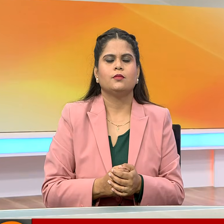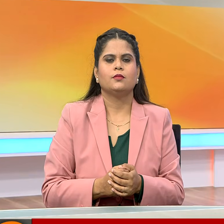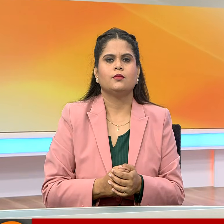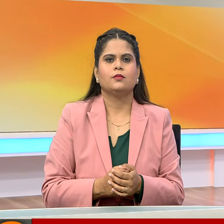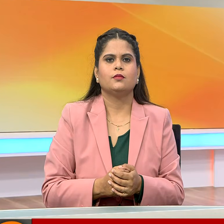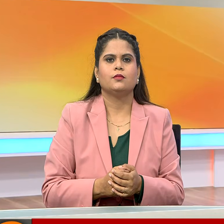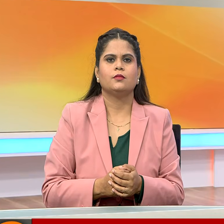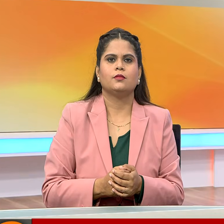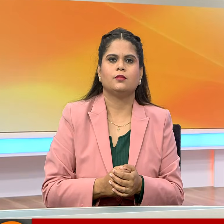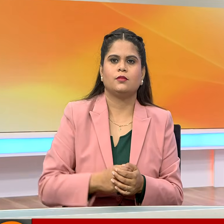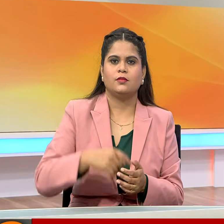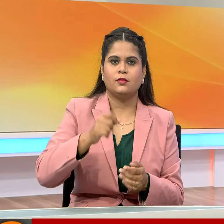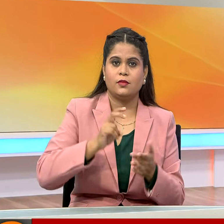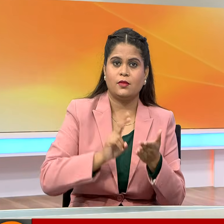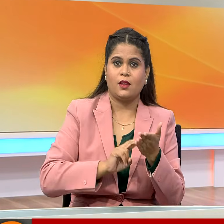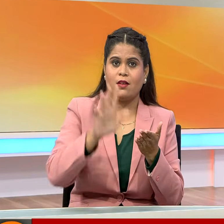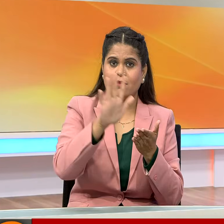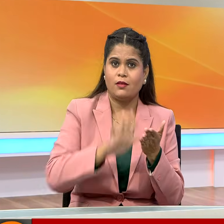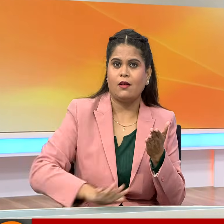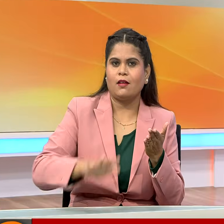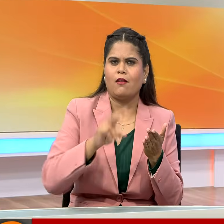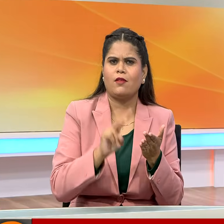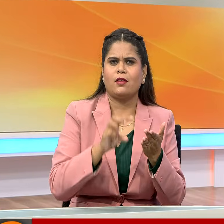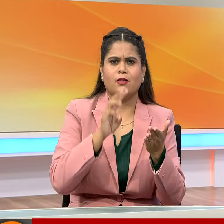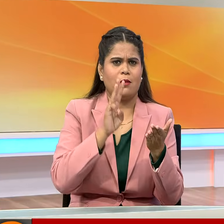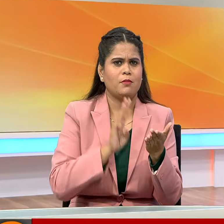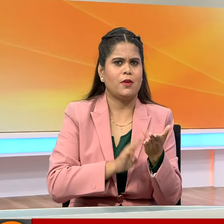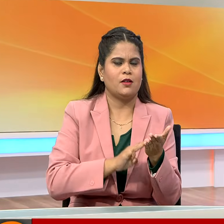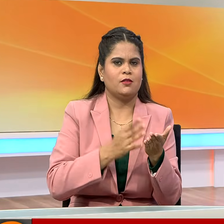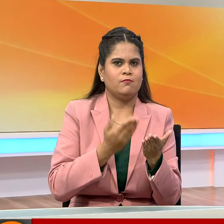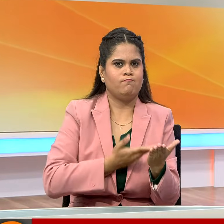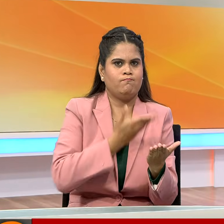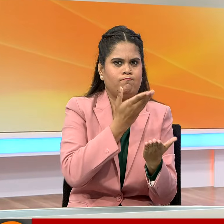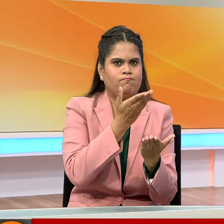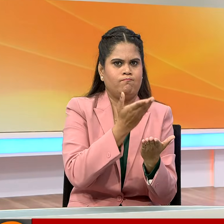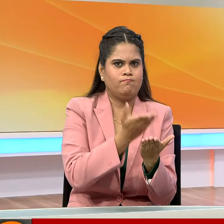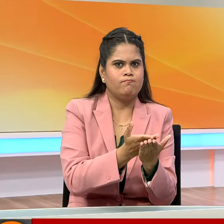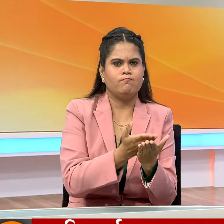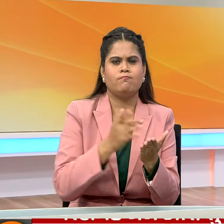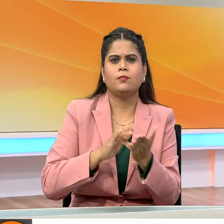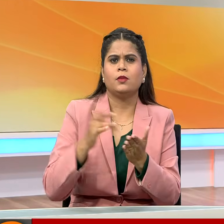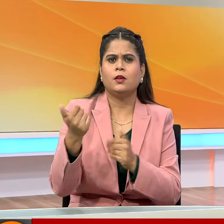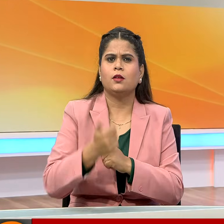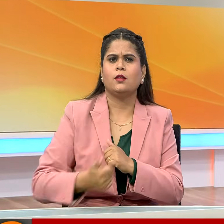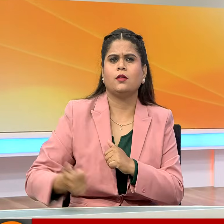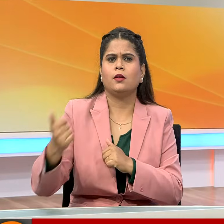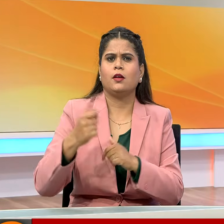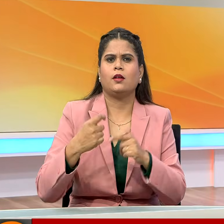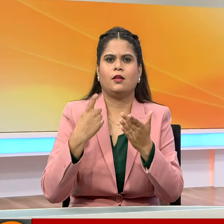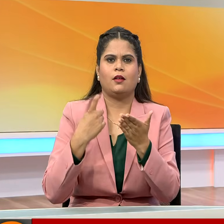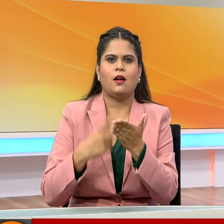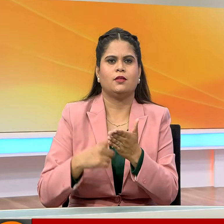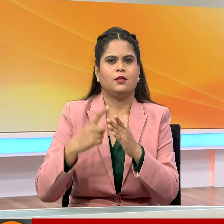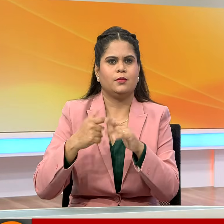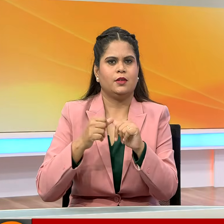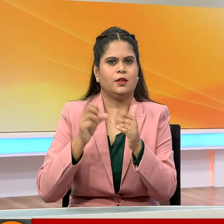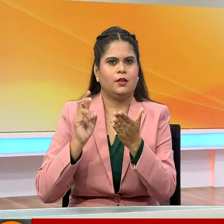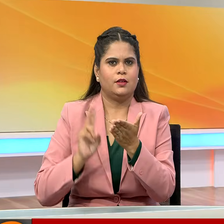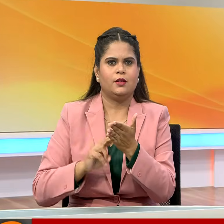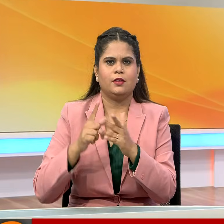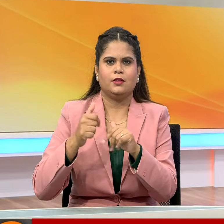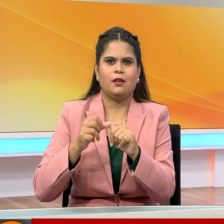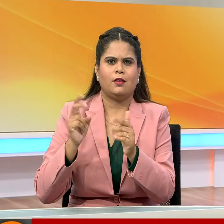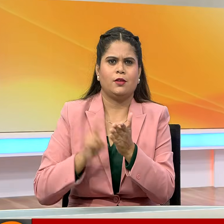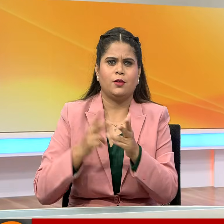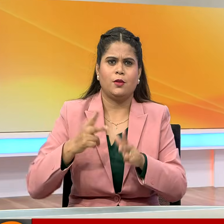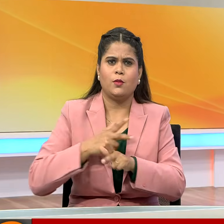और राष्ट्रगीत वंदे मातरम के केवल 2 पद गाने के प्रस्ताव पर केंद्रीय मंत्री राजीव रंजन उर्फ ललन सिंह ने कांग्रेस पर निशाना